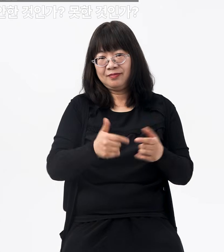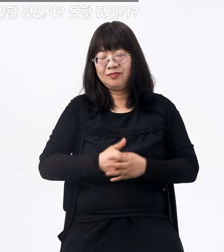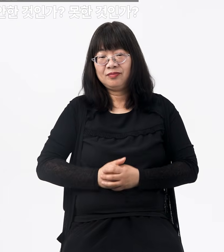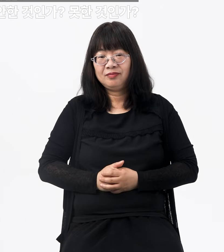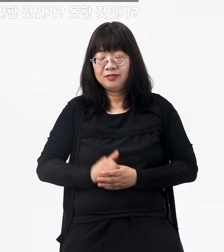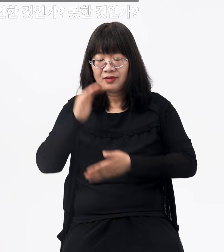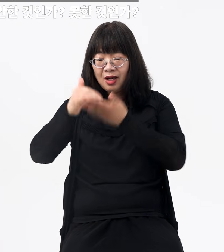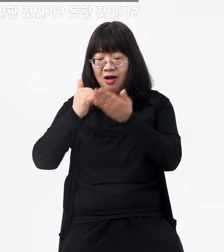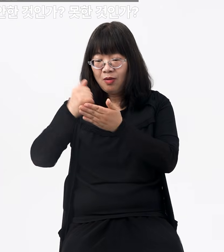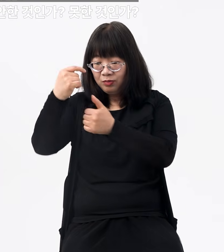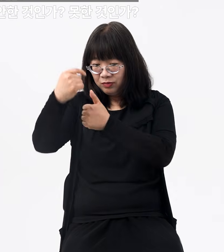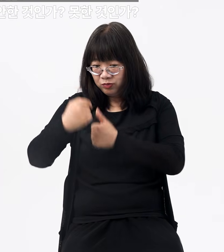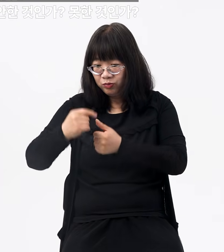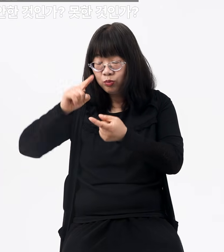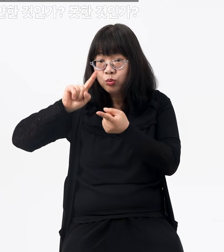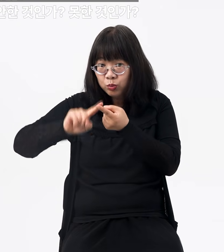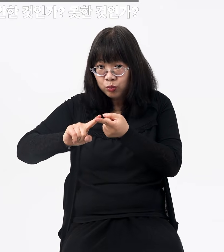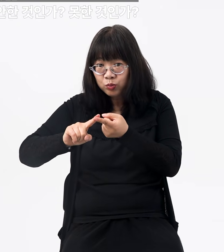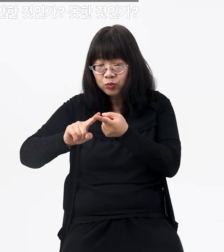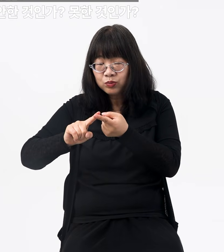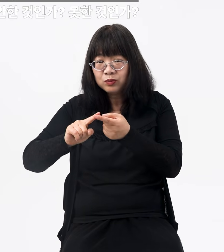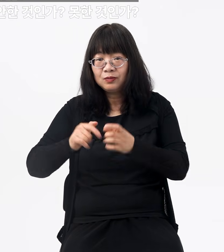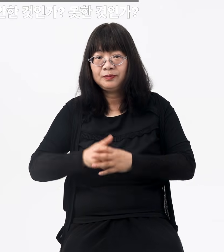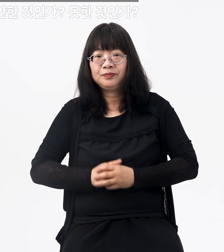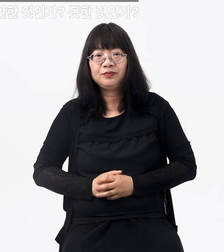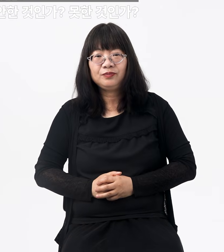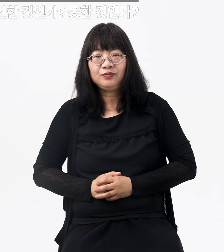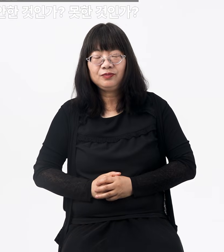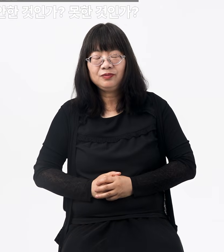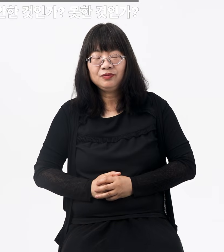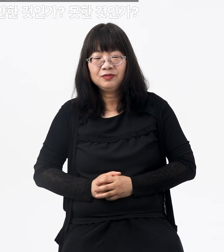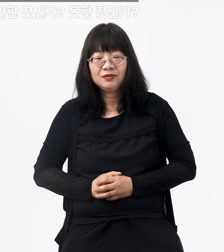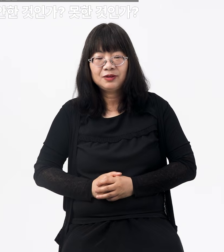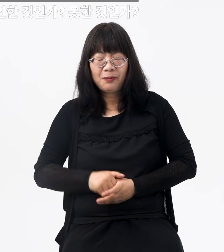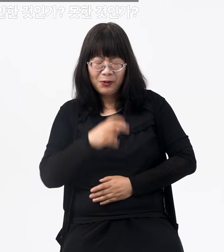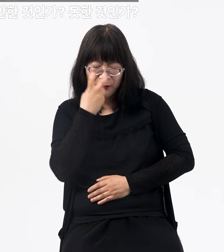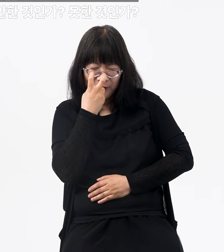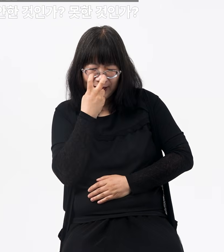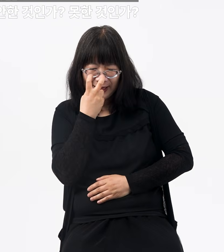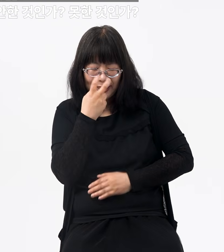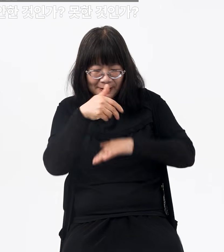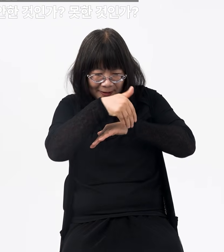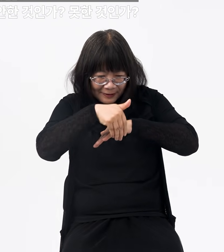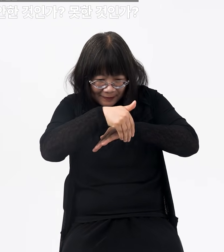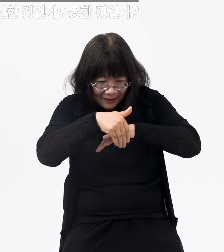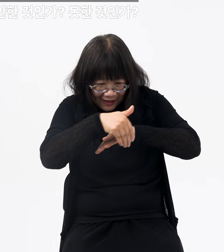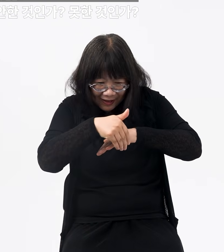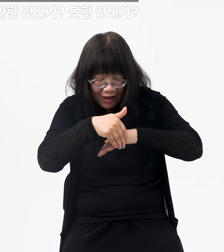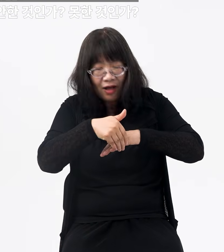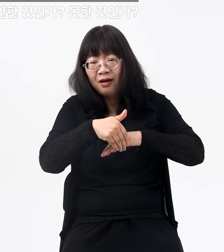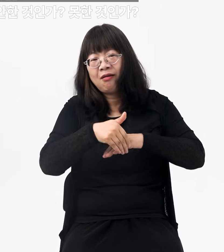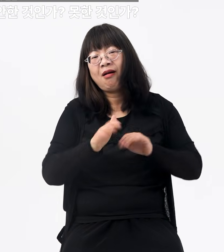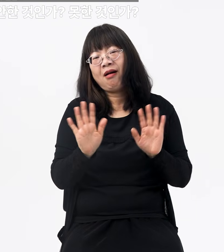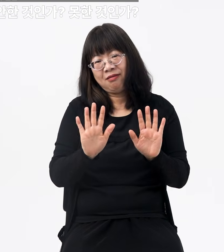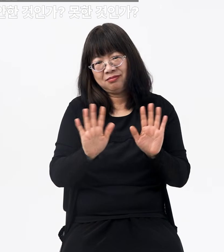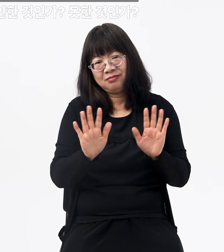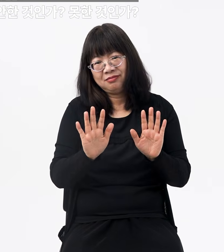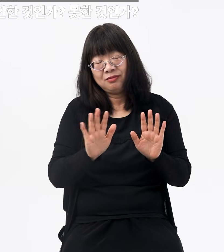하나님이 명령하신 것에 대해서는 매니지먼트를 하는 게 아니에요. 믿습니까? 예.